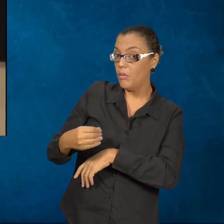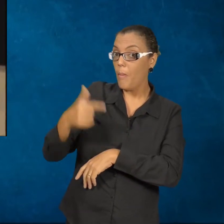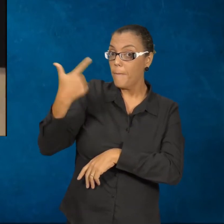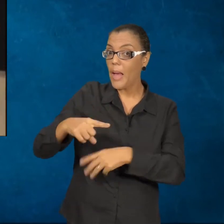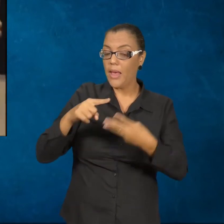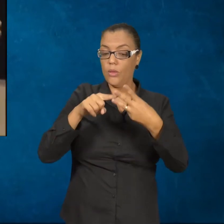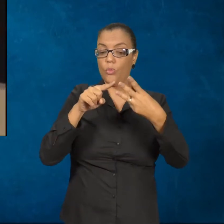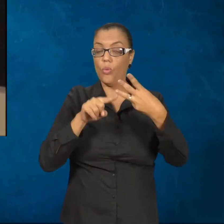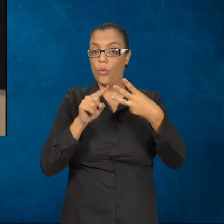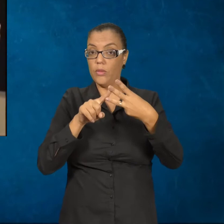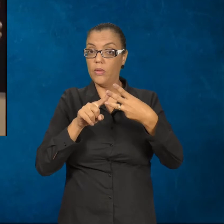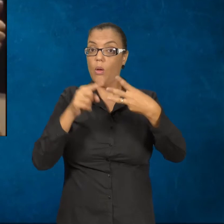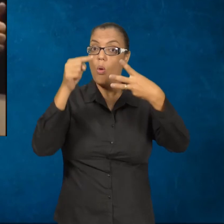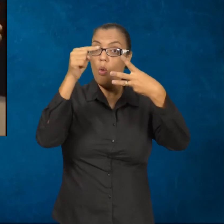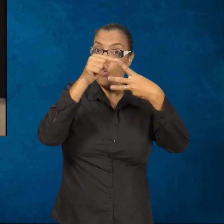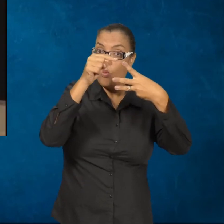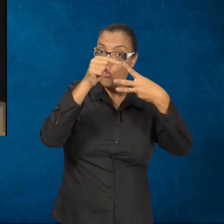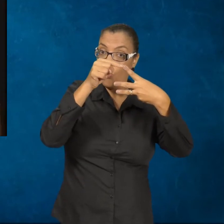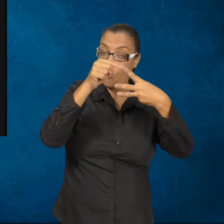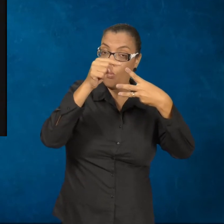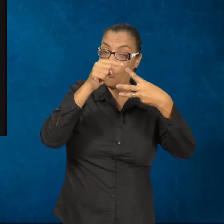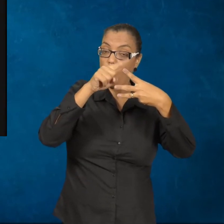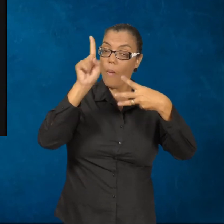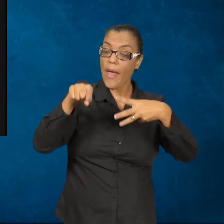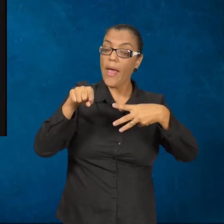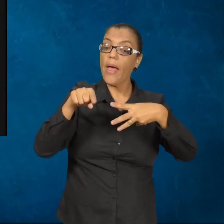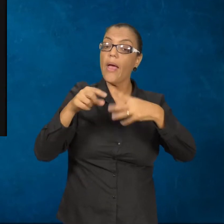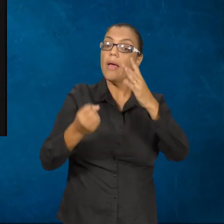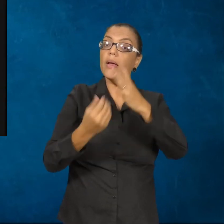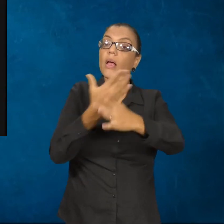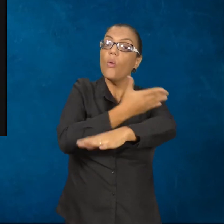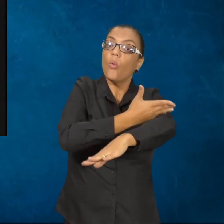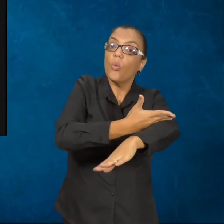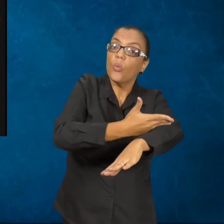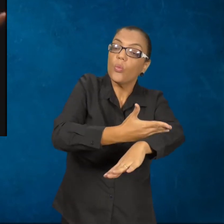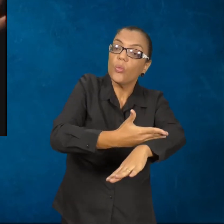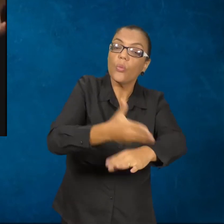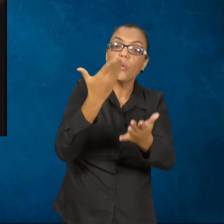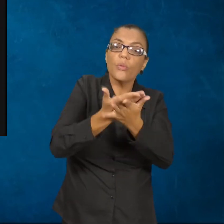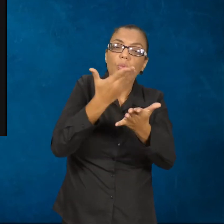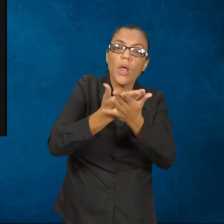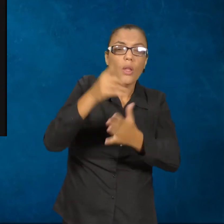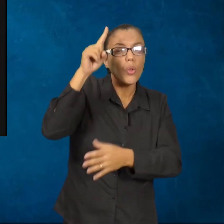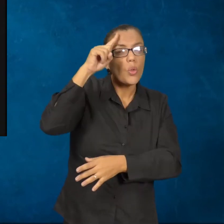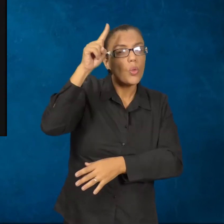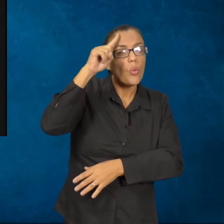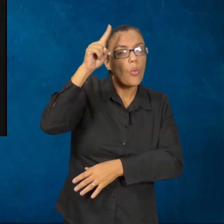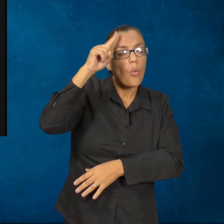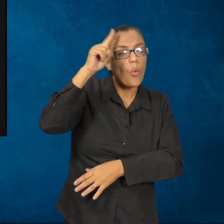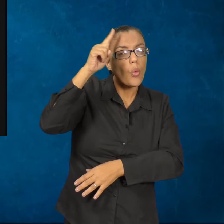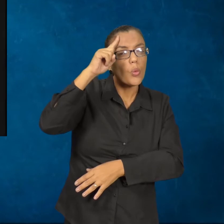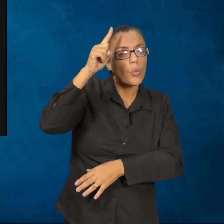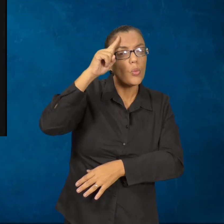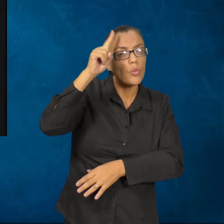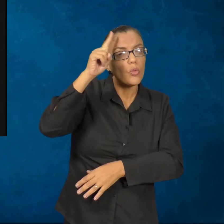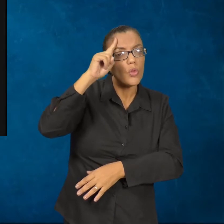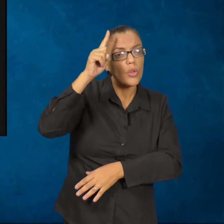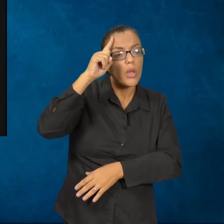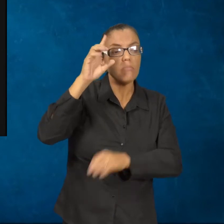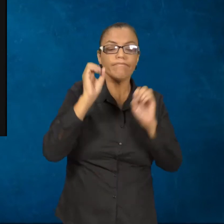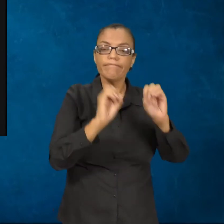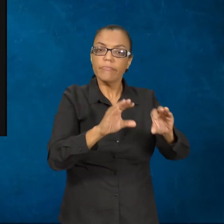Bom, um qualquer que eu passei para vocês. Criar o hábito de estudar todo dia. Todo dia menos um dia, a véspera da